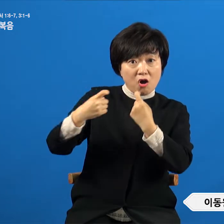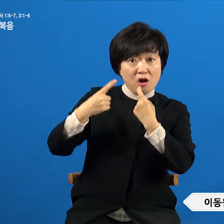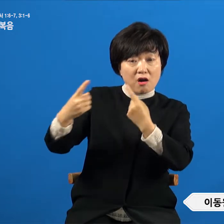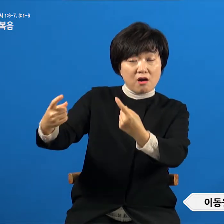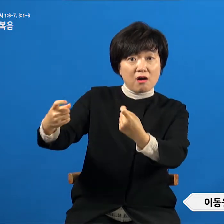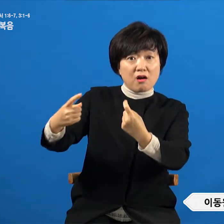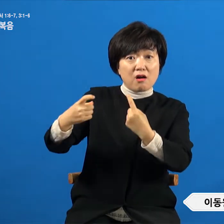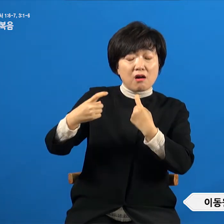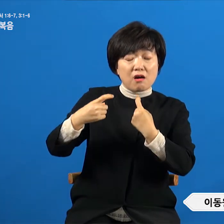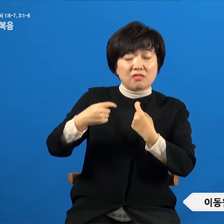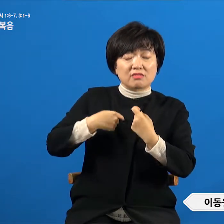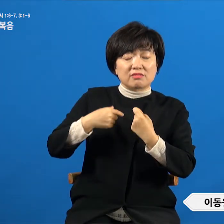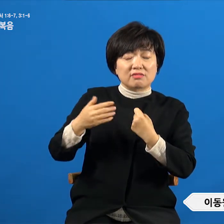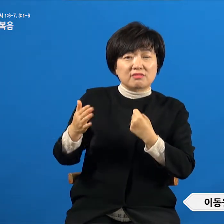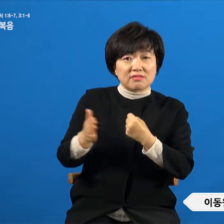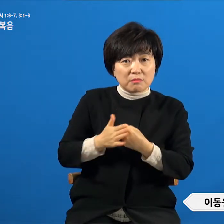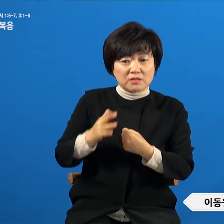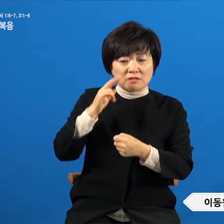사도로 하여금